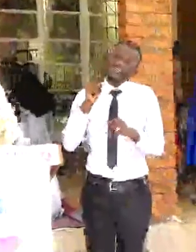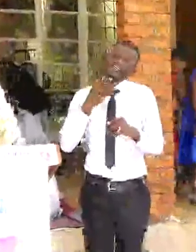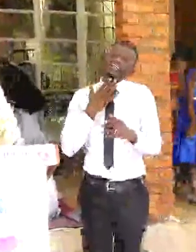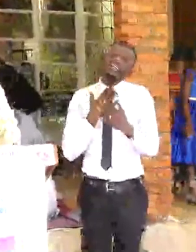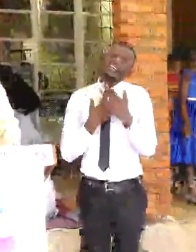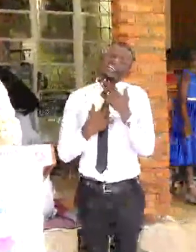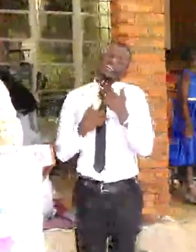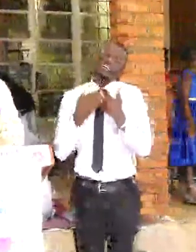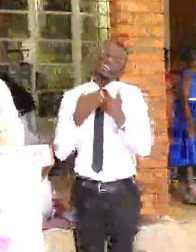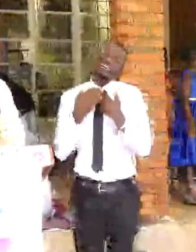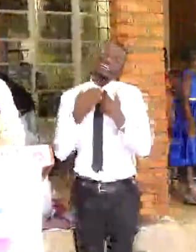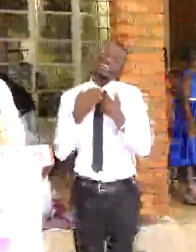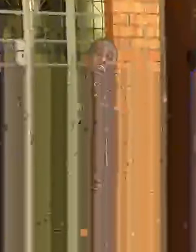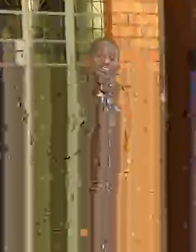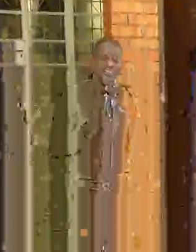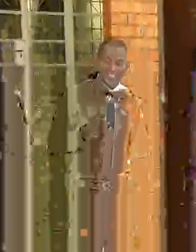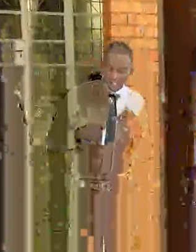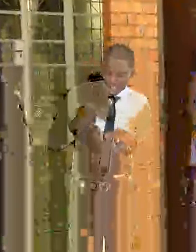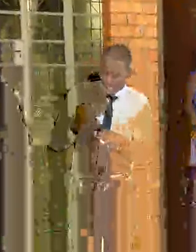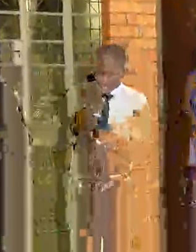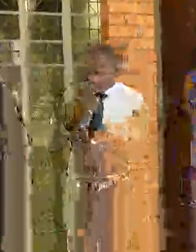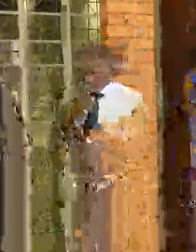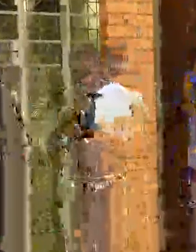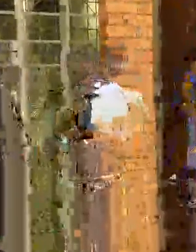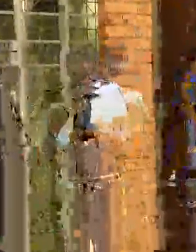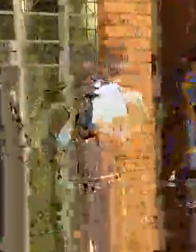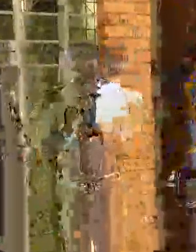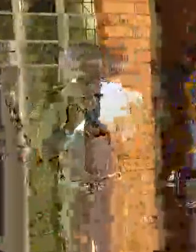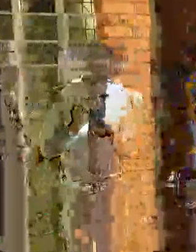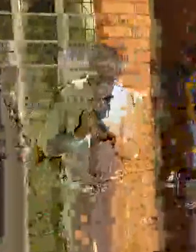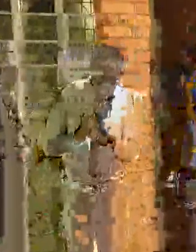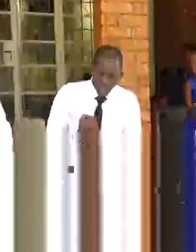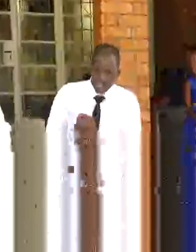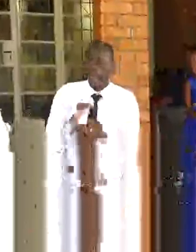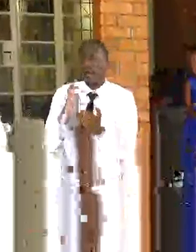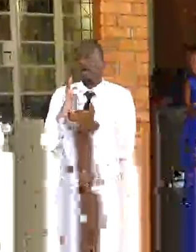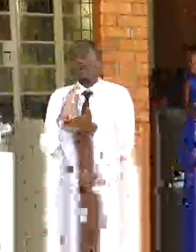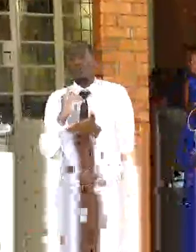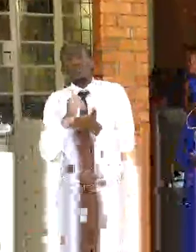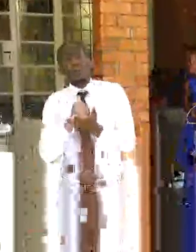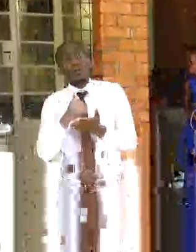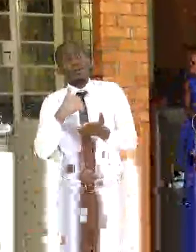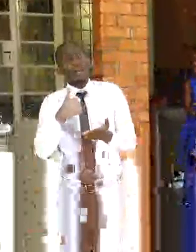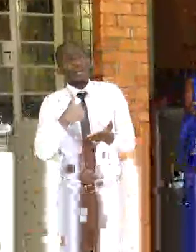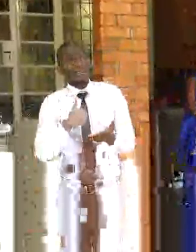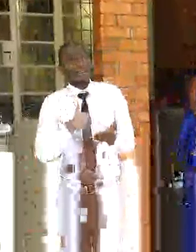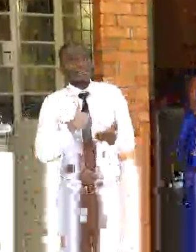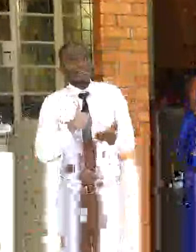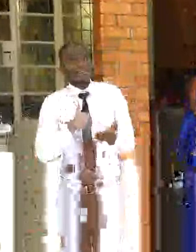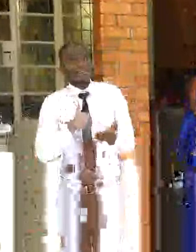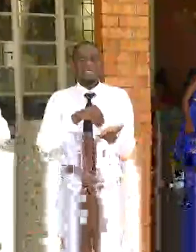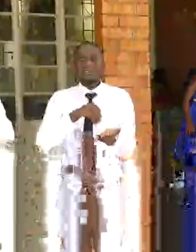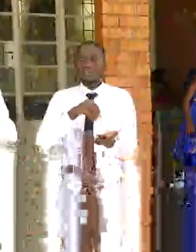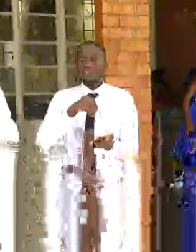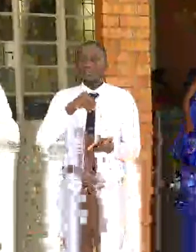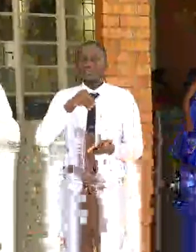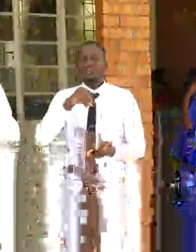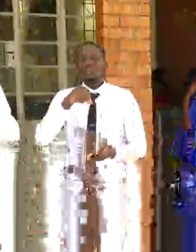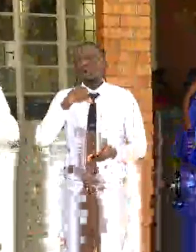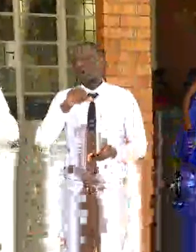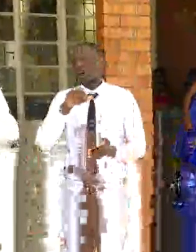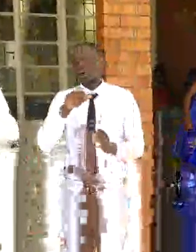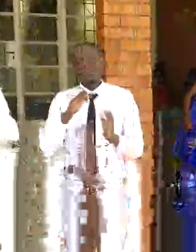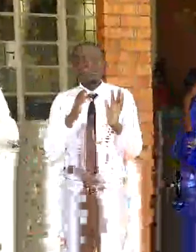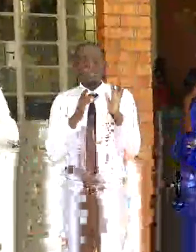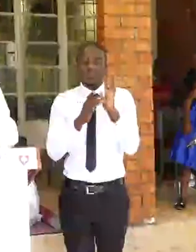ya kana era bobokola kumanga nsendi